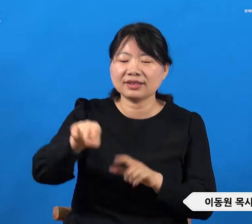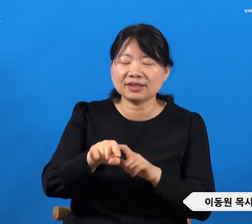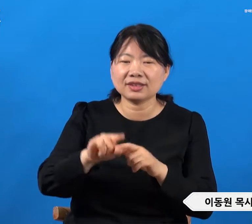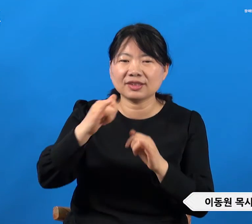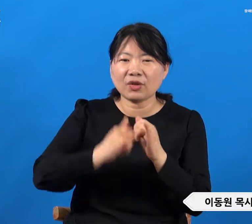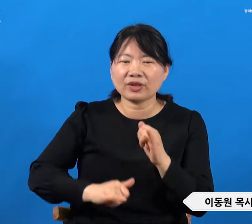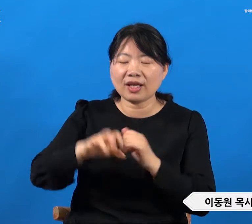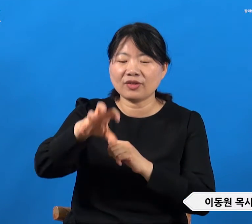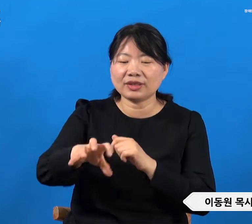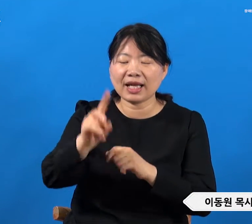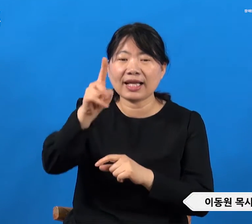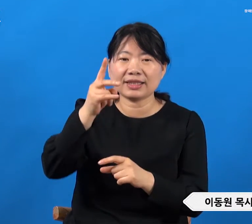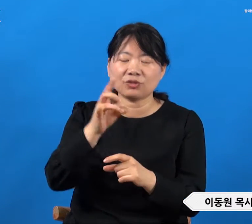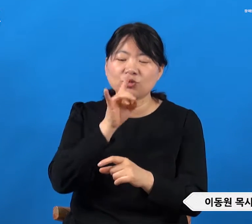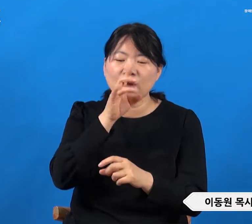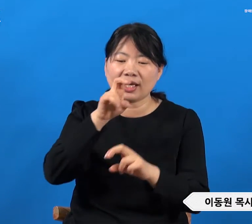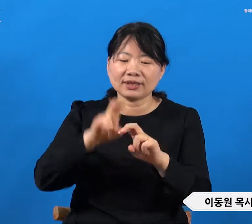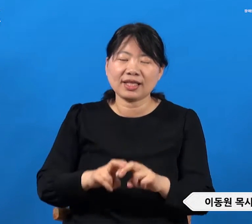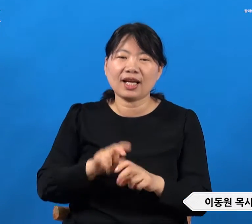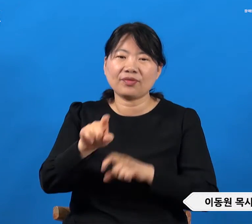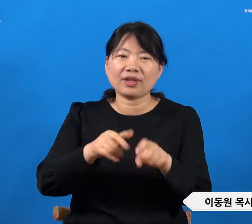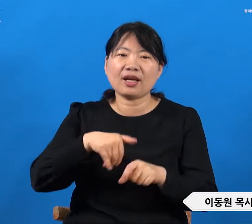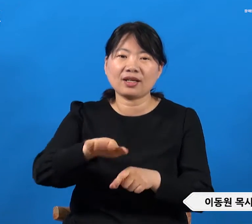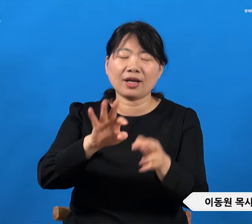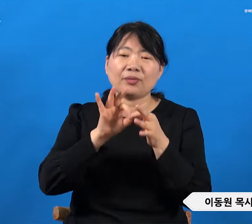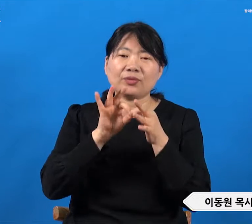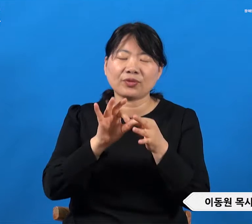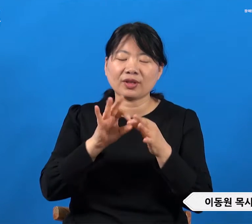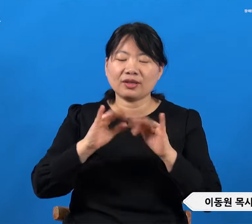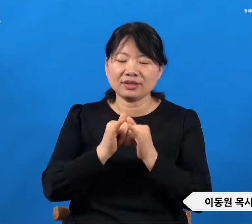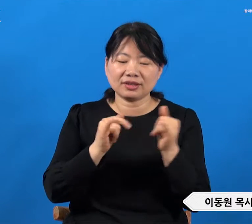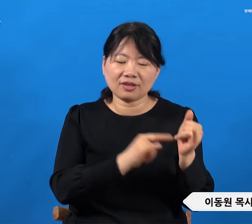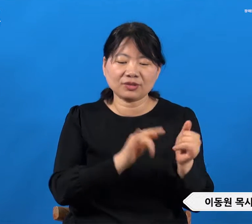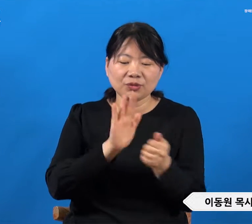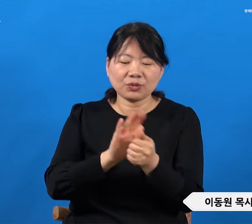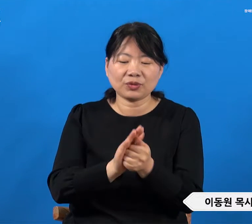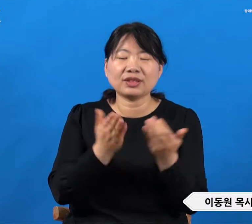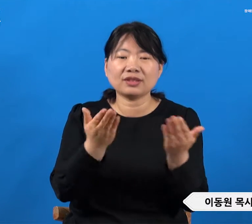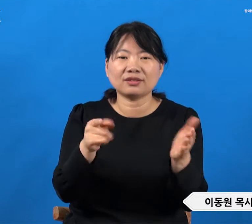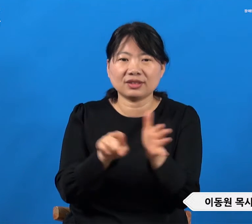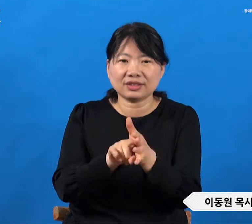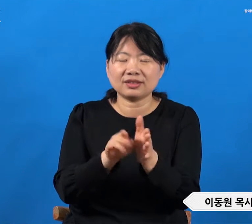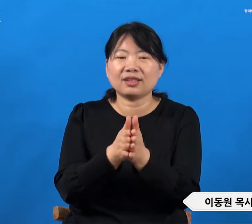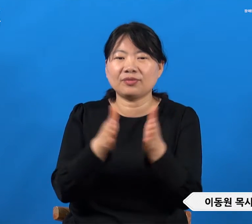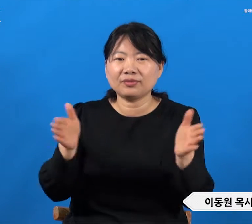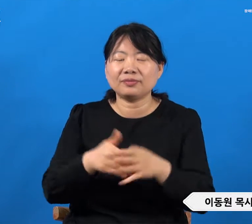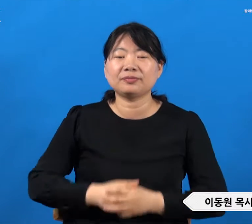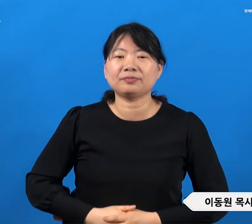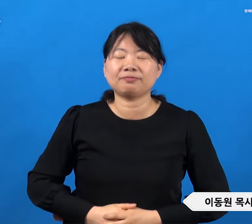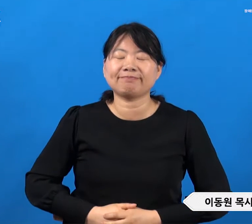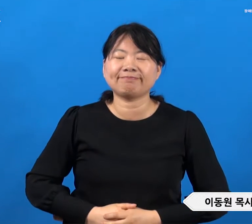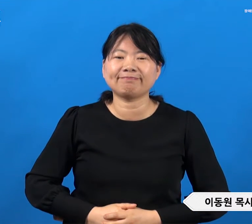그들은 역사의 현장 한복판에 나가서 백성들을 돕기 시작한 것입니다.